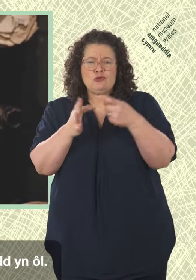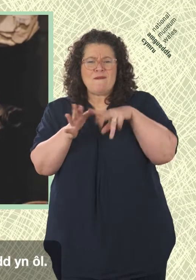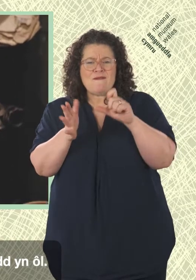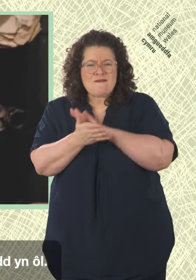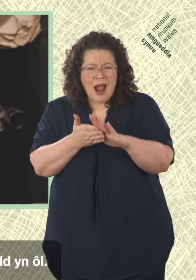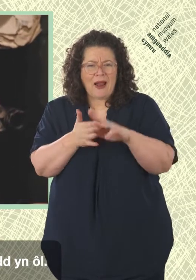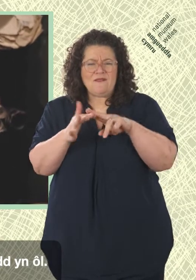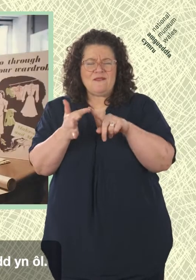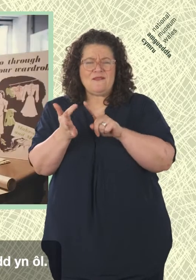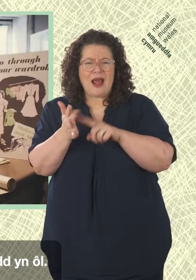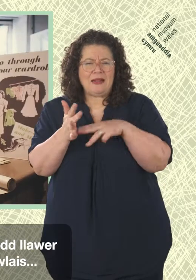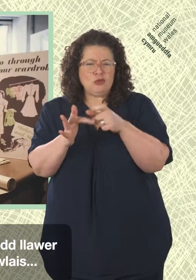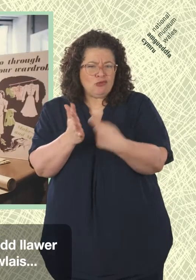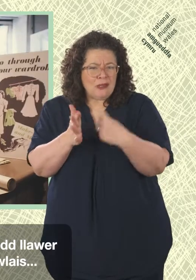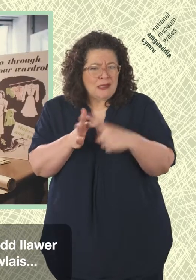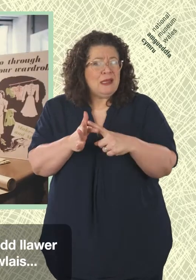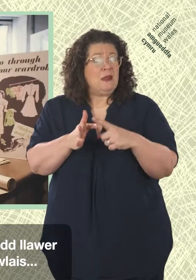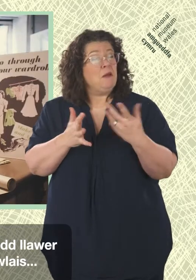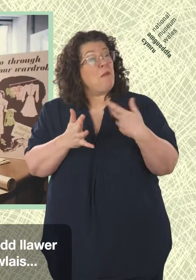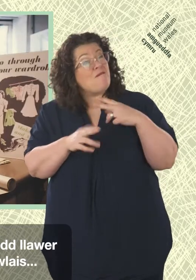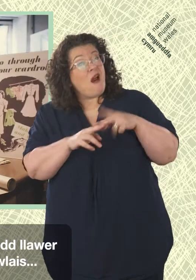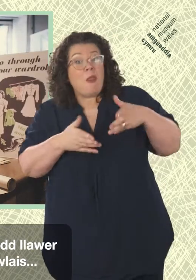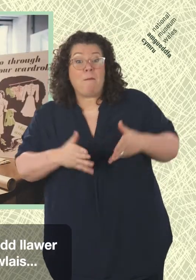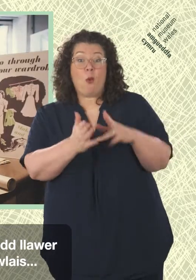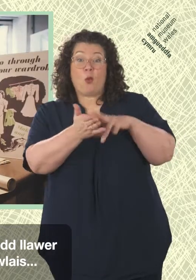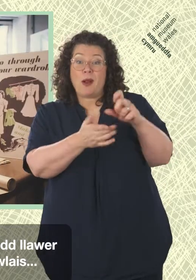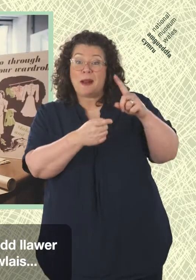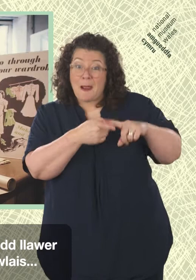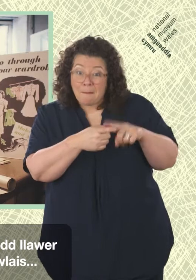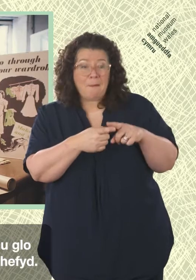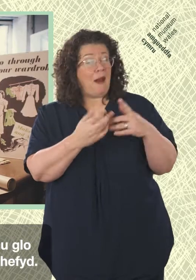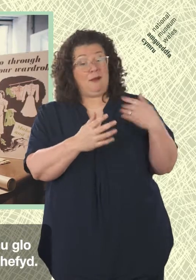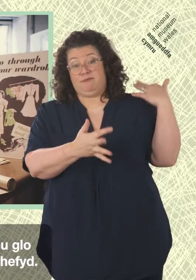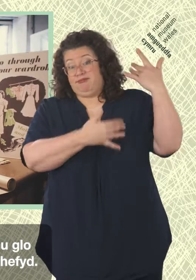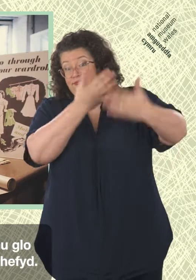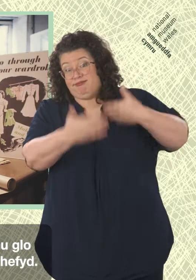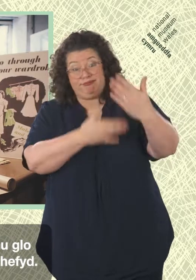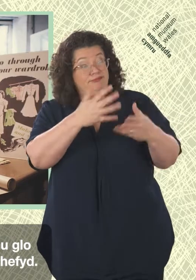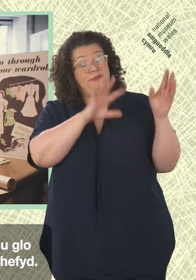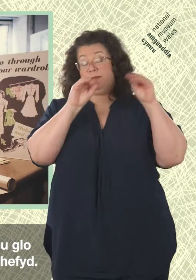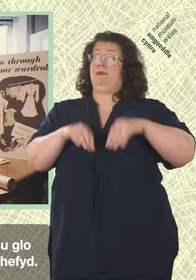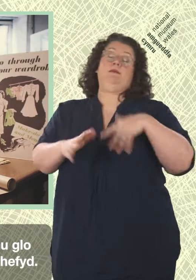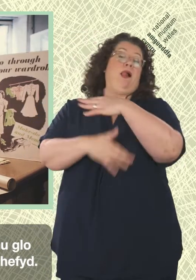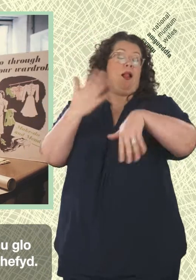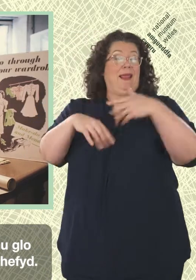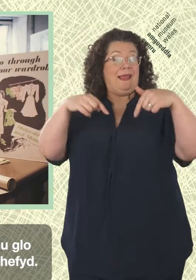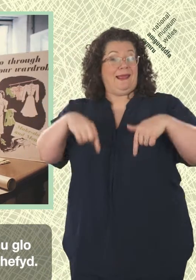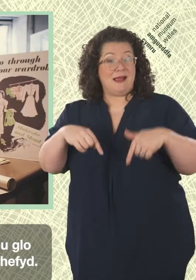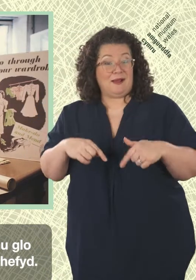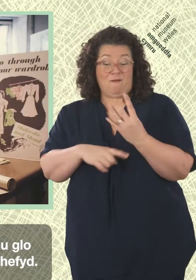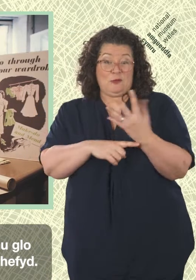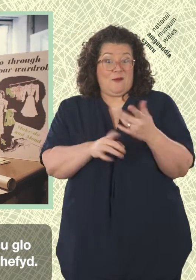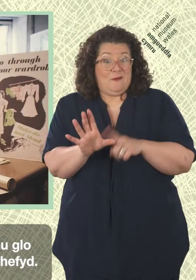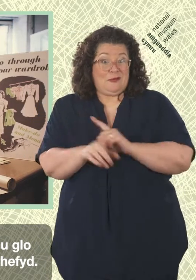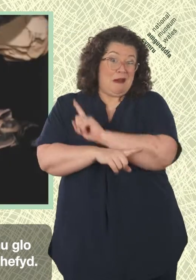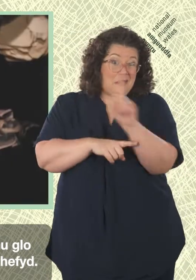ychydig o flynyddoedd yn ôl. Yn efo fy nhad, oedd llawer o bobl yn ddod i Dowlais i weithio yn y pyllau glo a'r Gweithdy